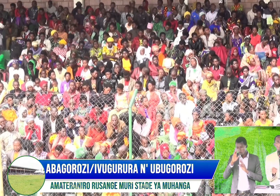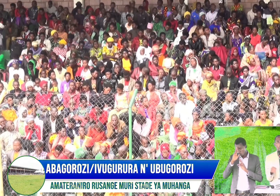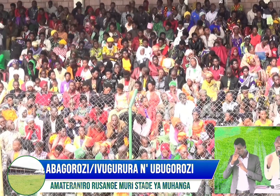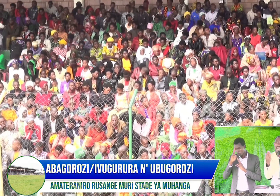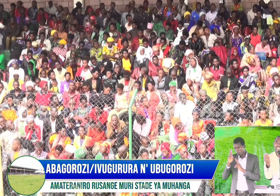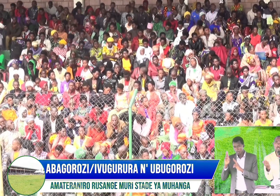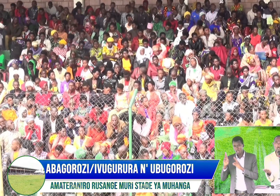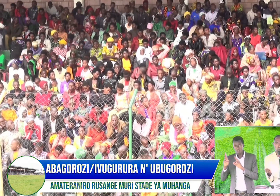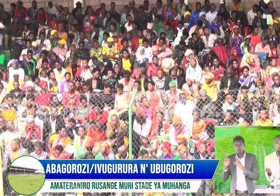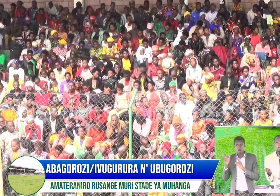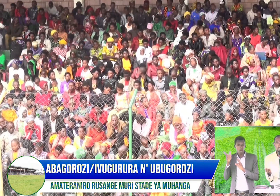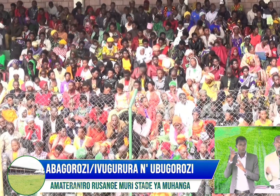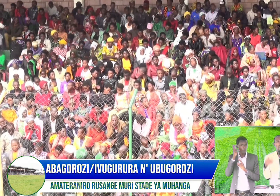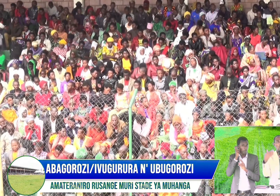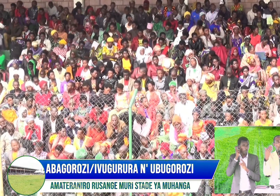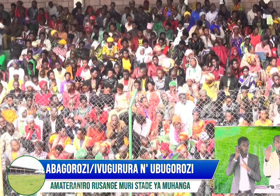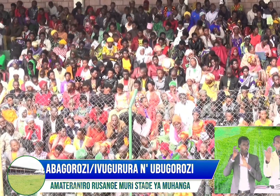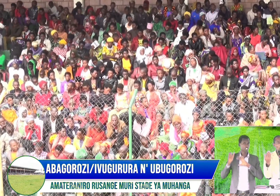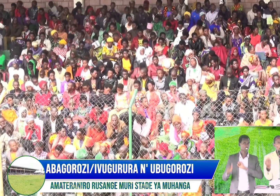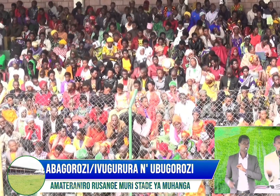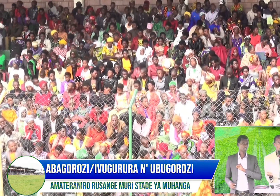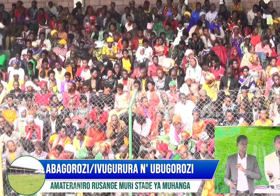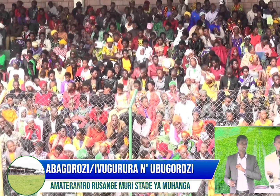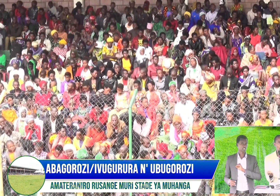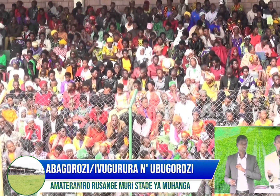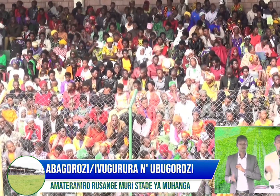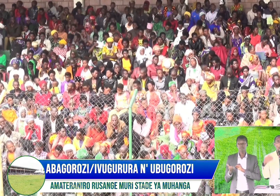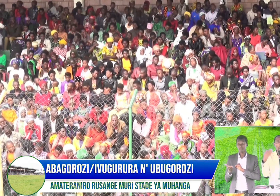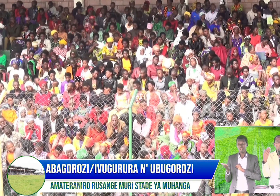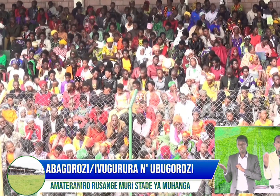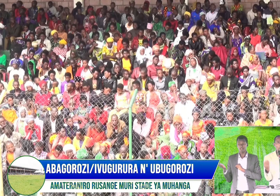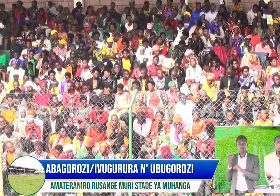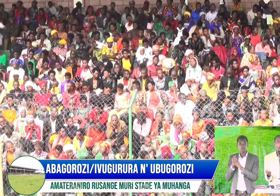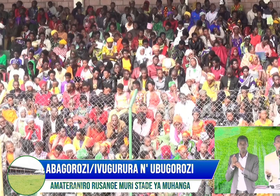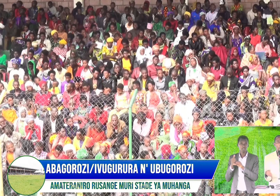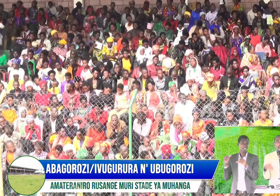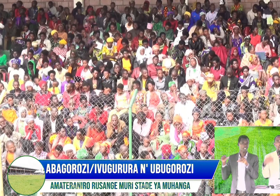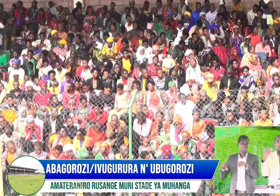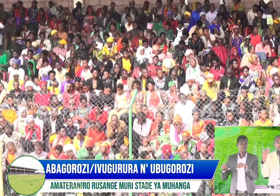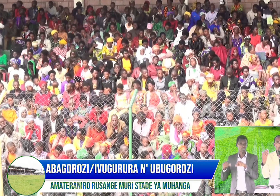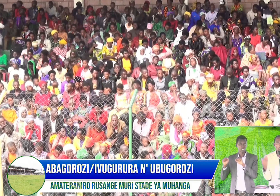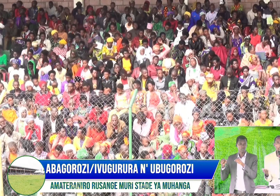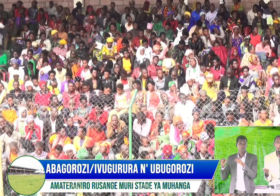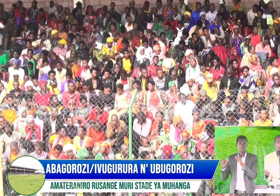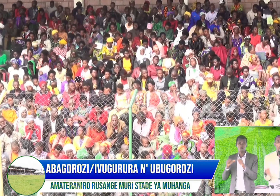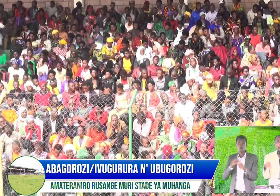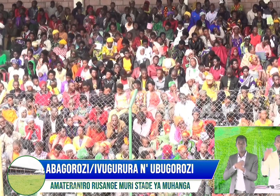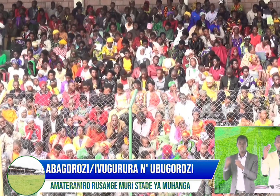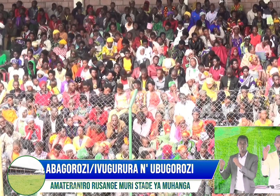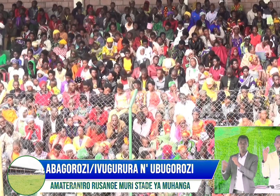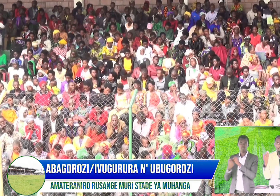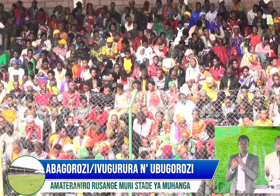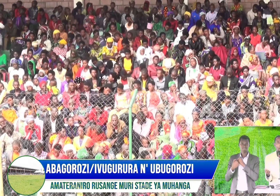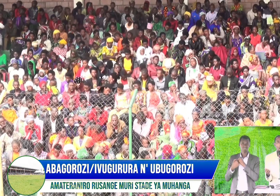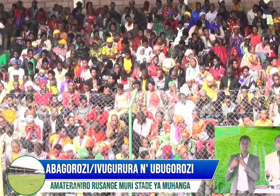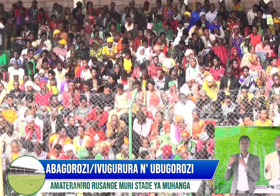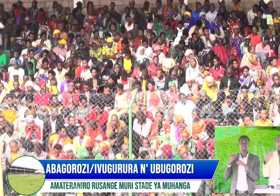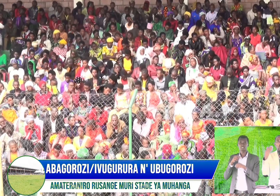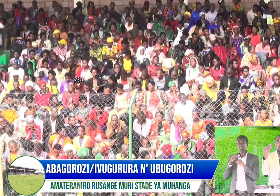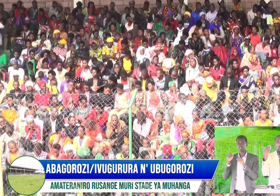bintu barahari koko bakora ibitakunejeje bakwima bakunegura